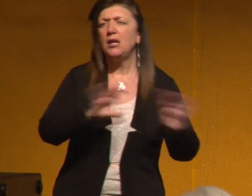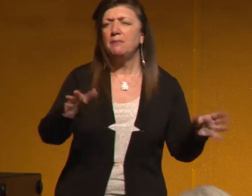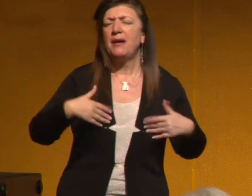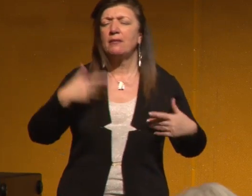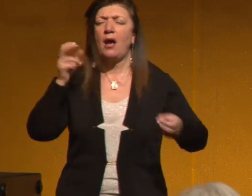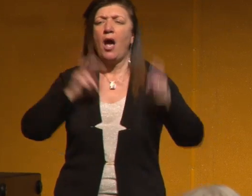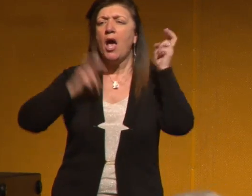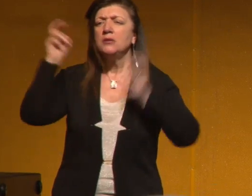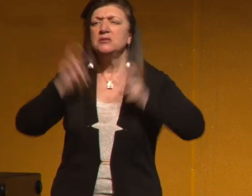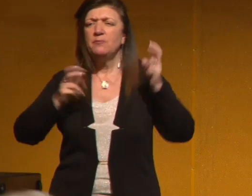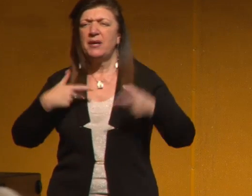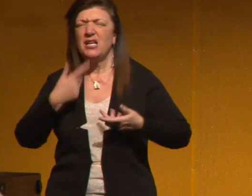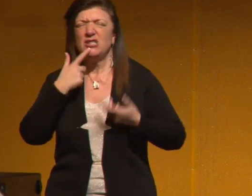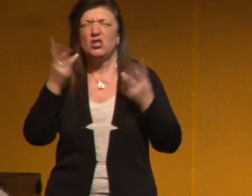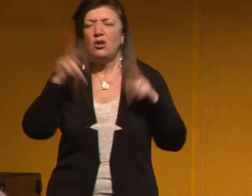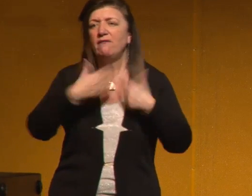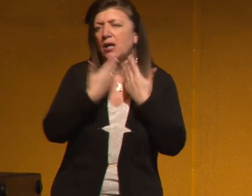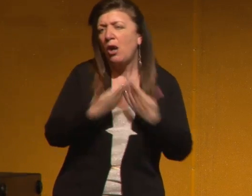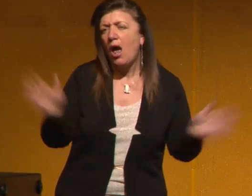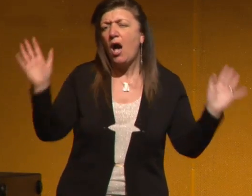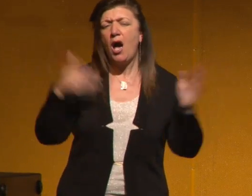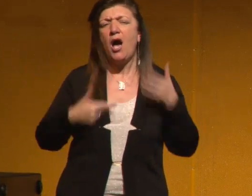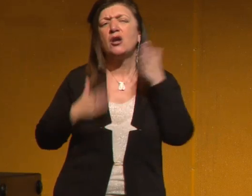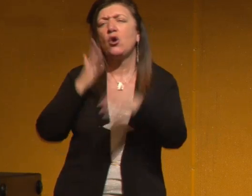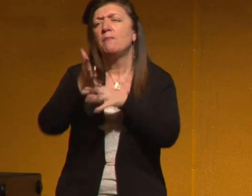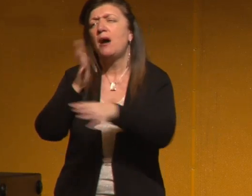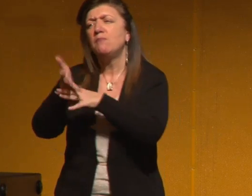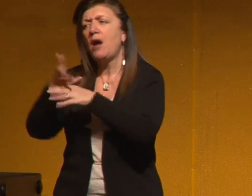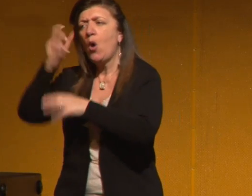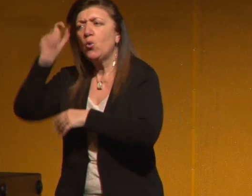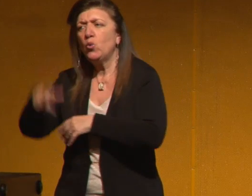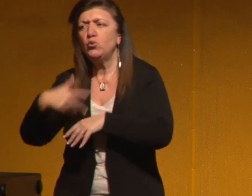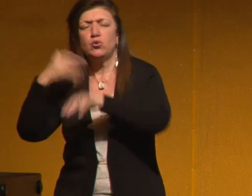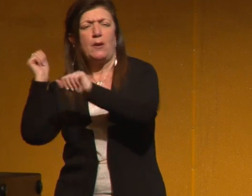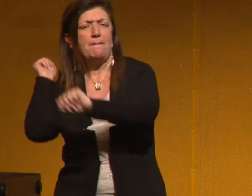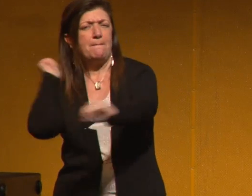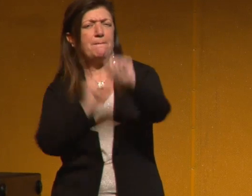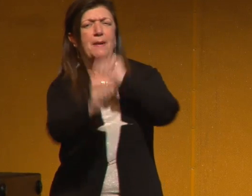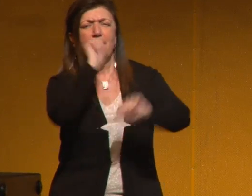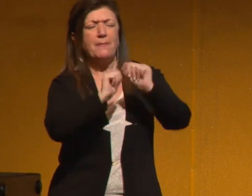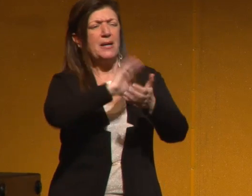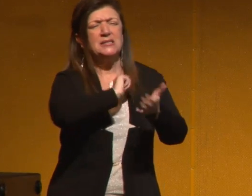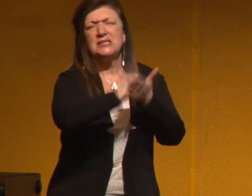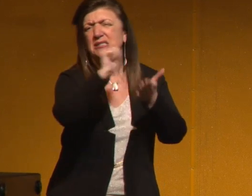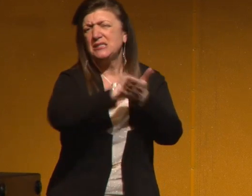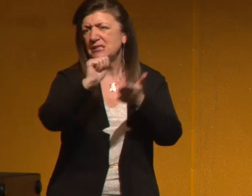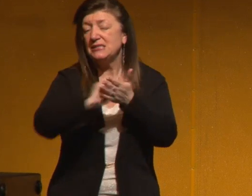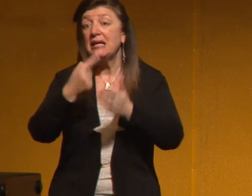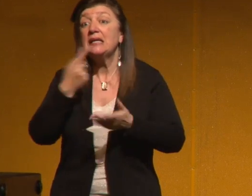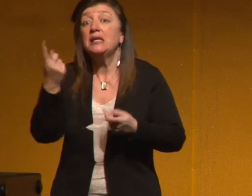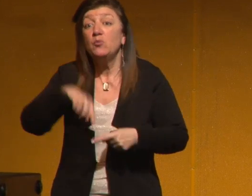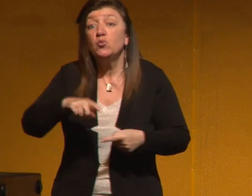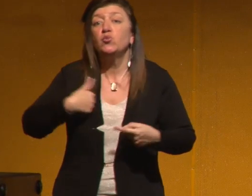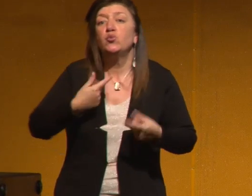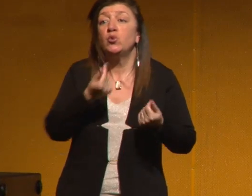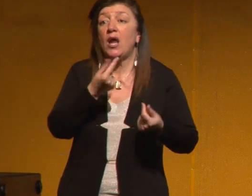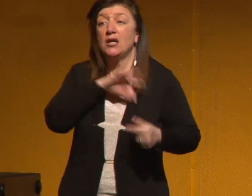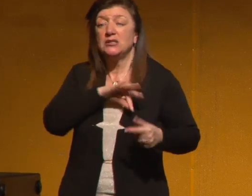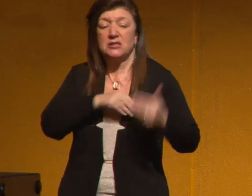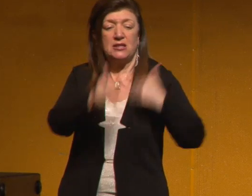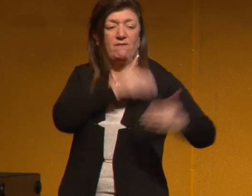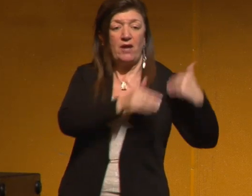il più largo possibile accesso alla cultura all'emancipazione anche per chi parte da situazioni economiche svantaggiate